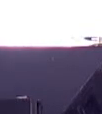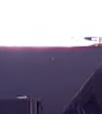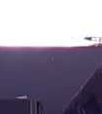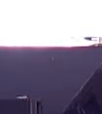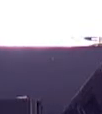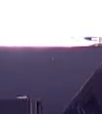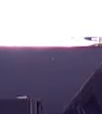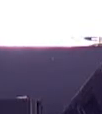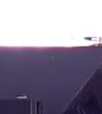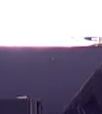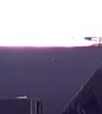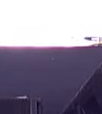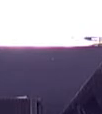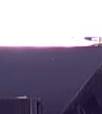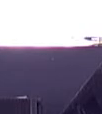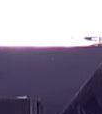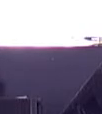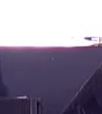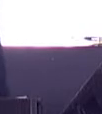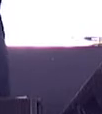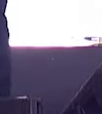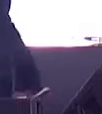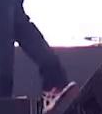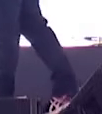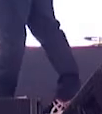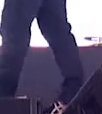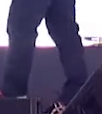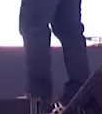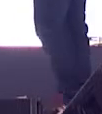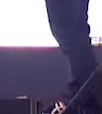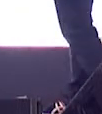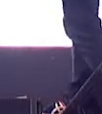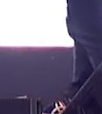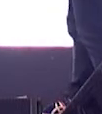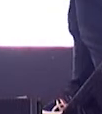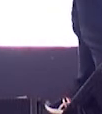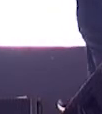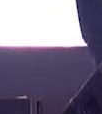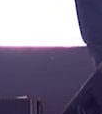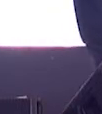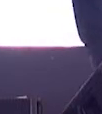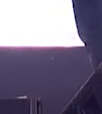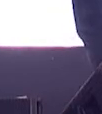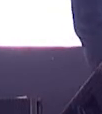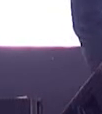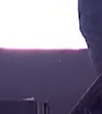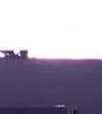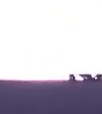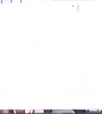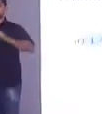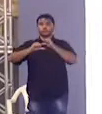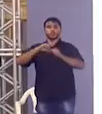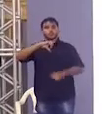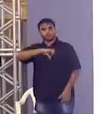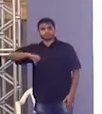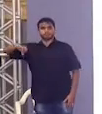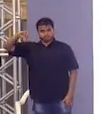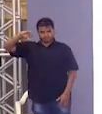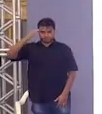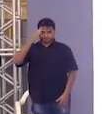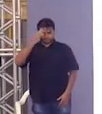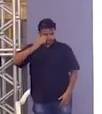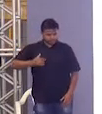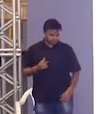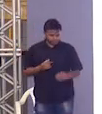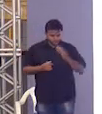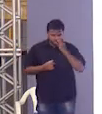algarismo. Quando você faz essa continha, você obtém 13 sobre